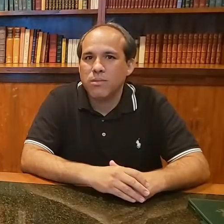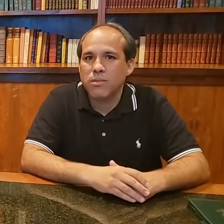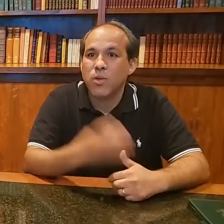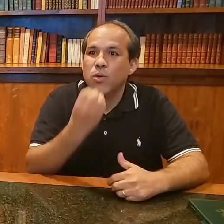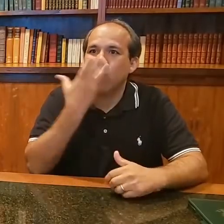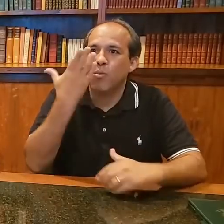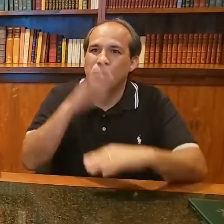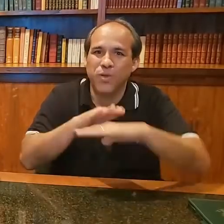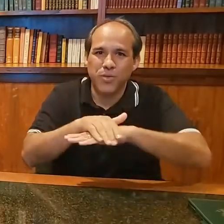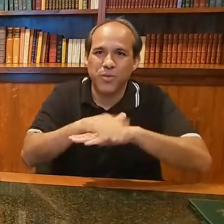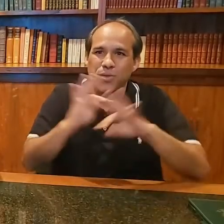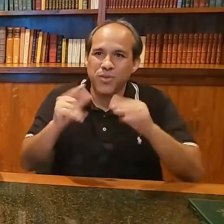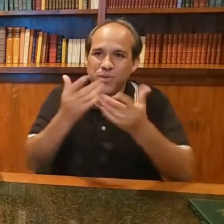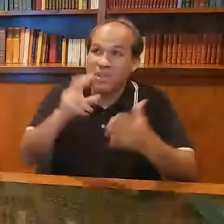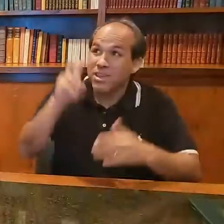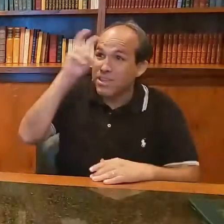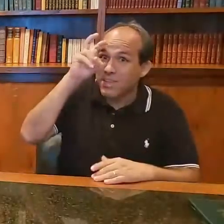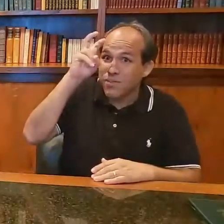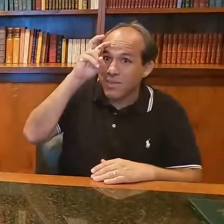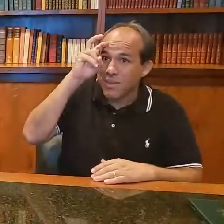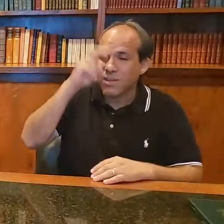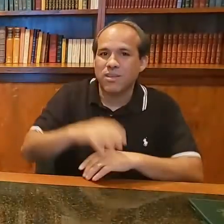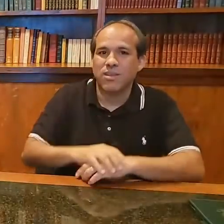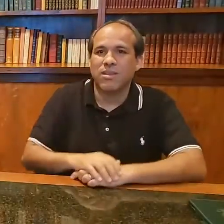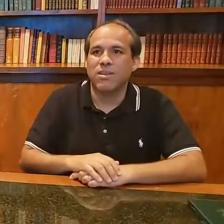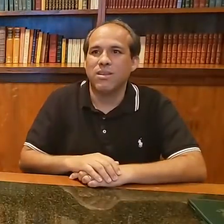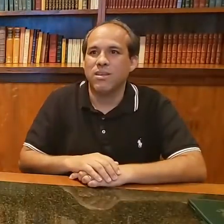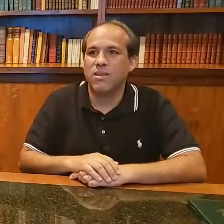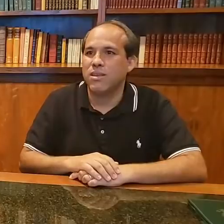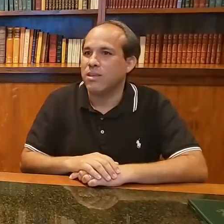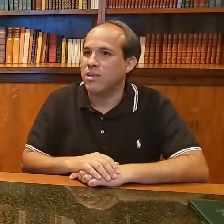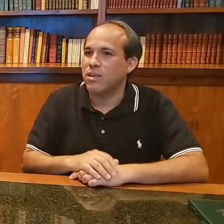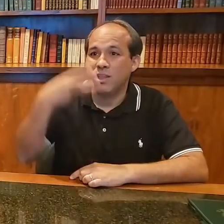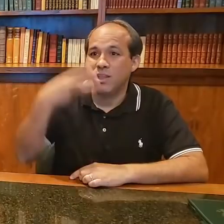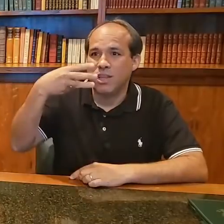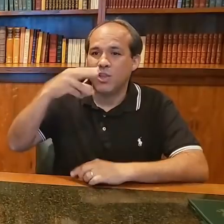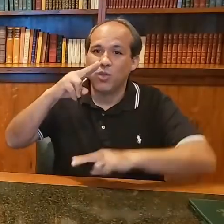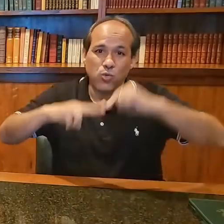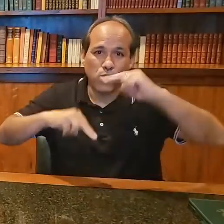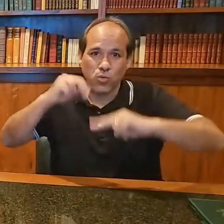Boa noite a todos. Quinta-feira, 3 de junho.